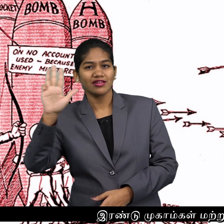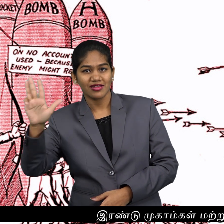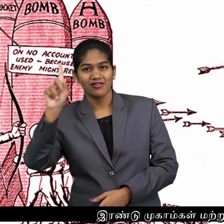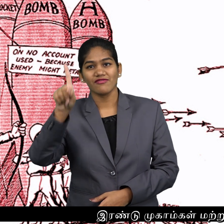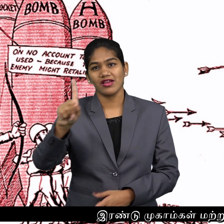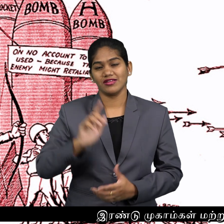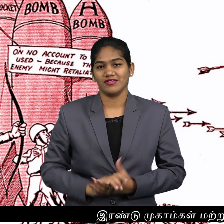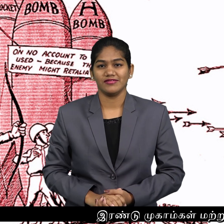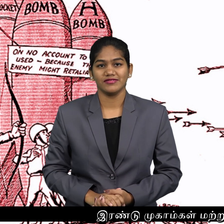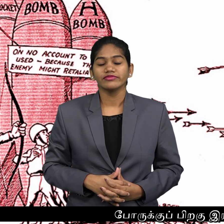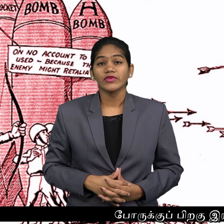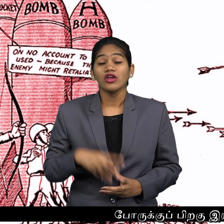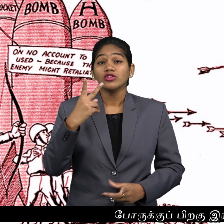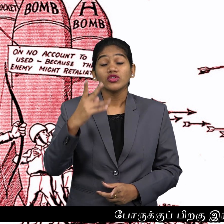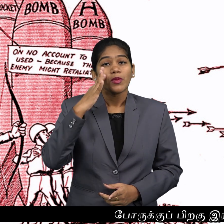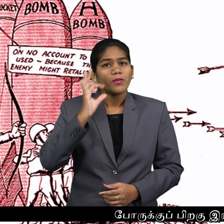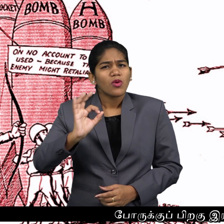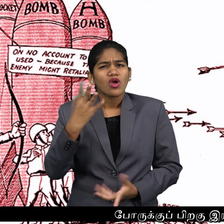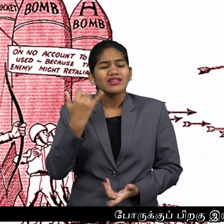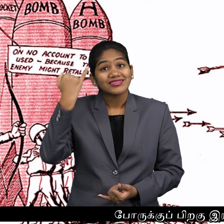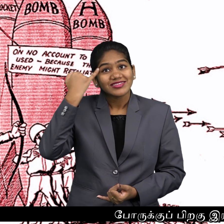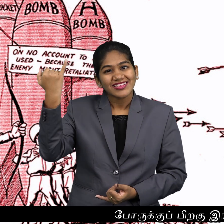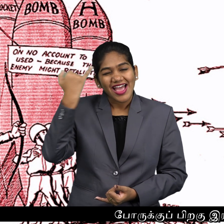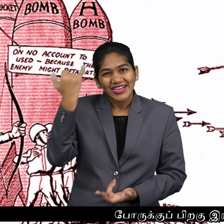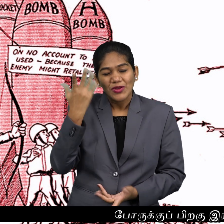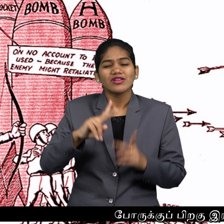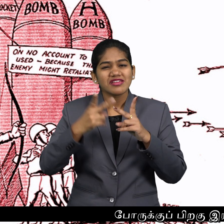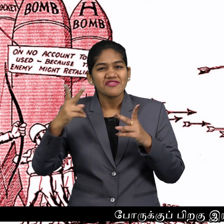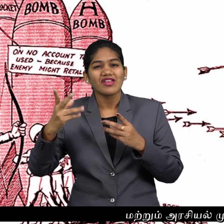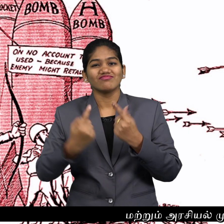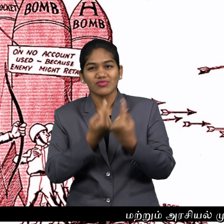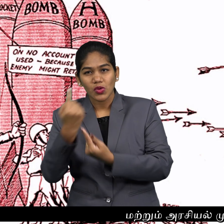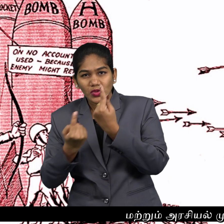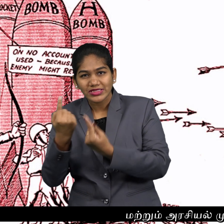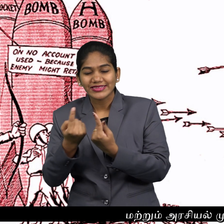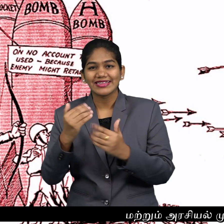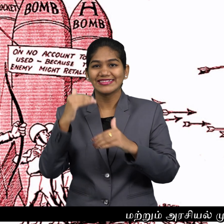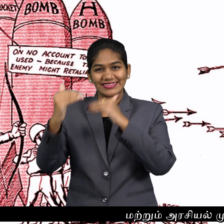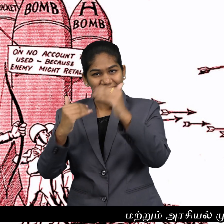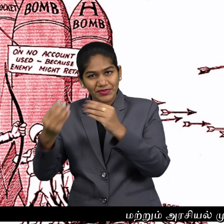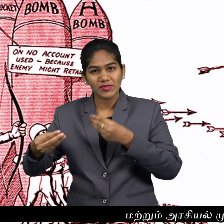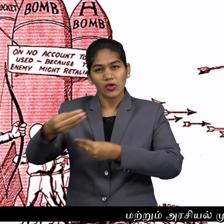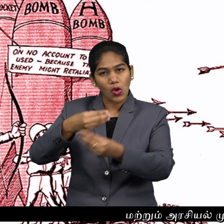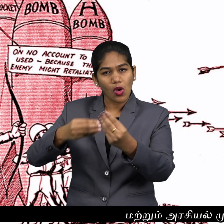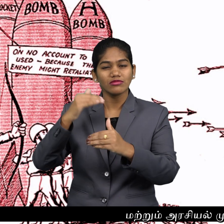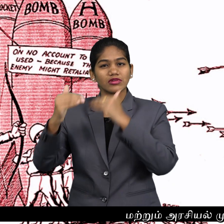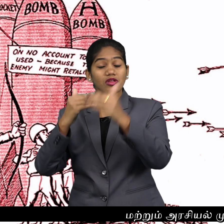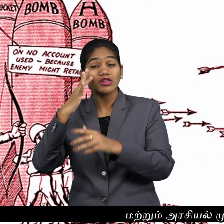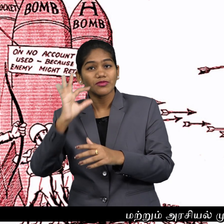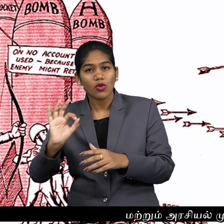1991 வரை. போருக்குப் பிறகு 2 பெரிய கருத்தியல் மற்றும் அரசியல் முகாம்கள்